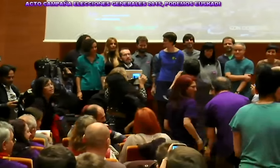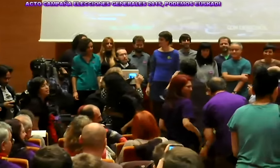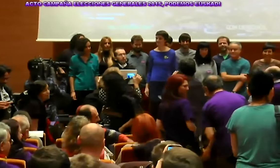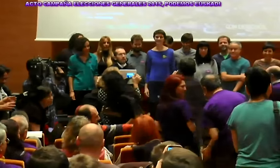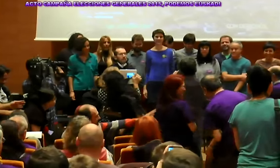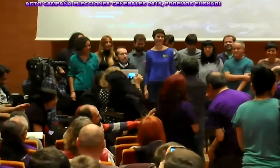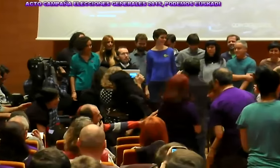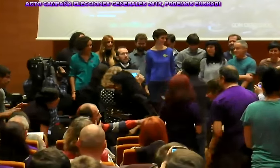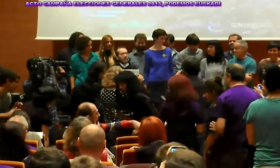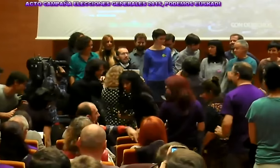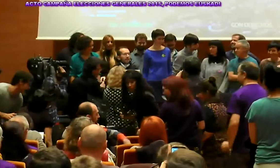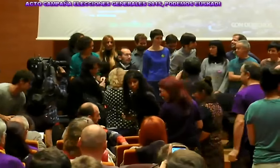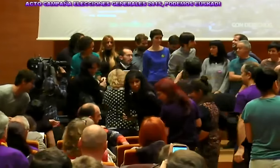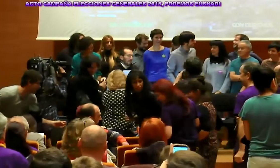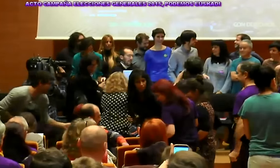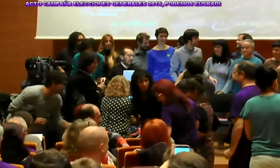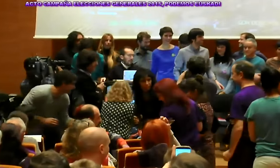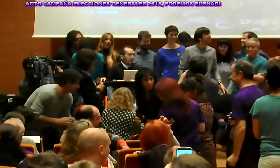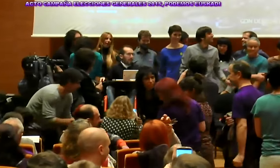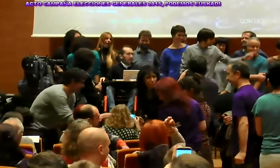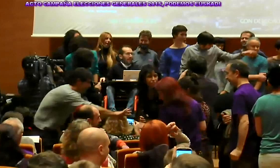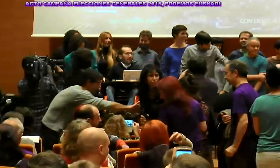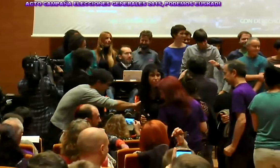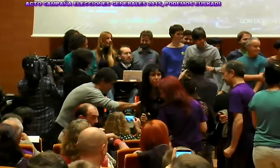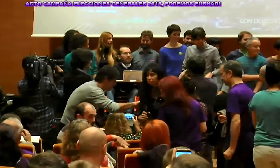¡Viva Aragón! ¡Y a Euskadi!